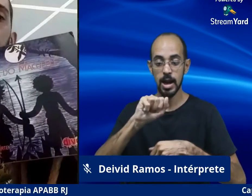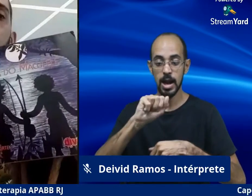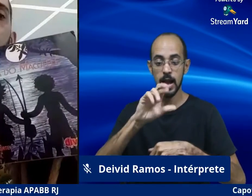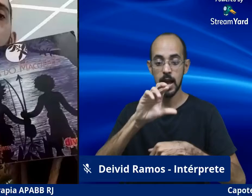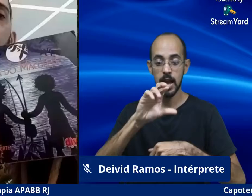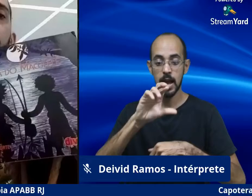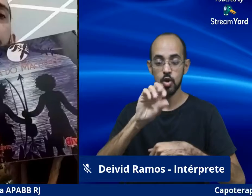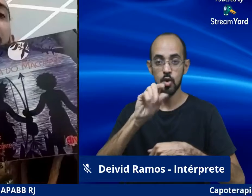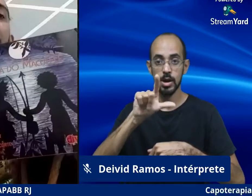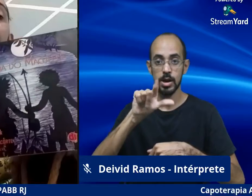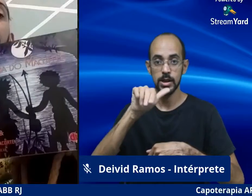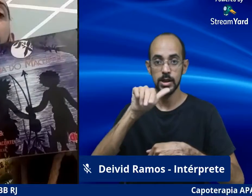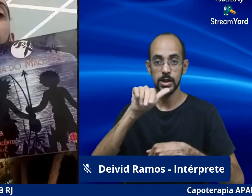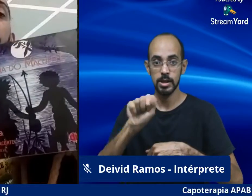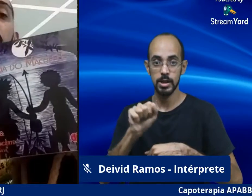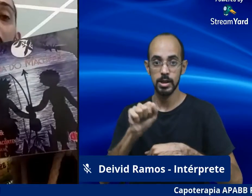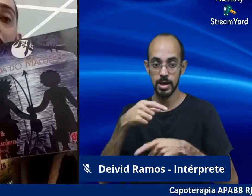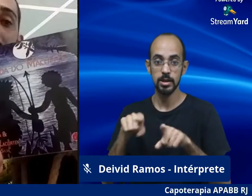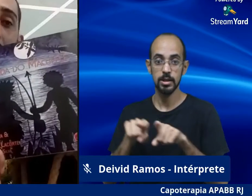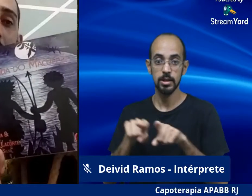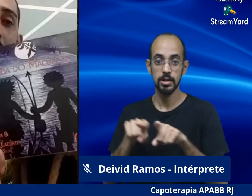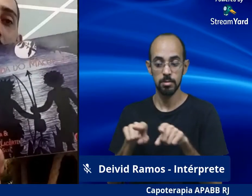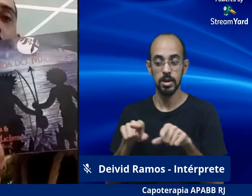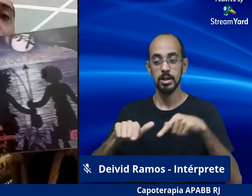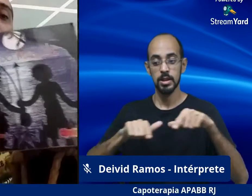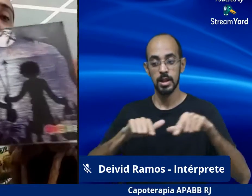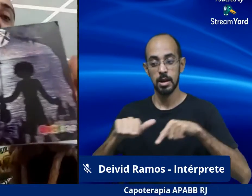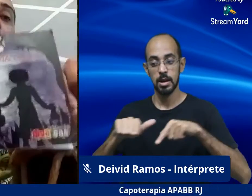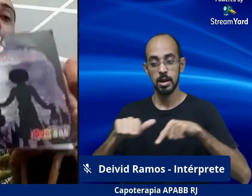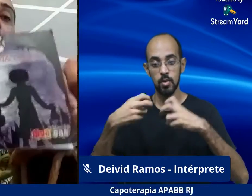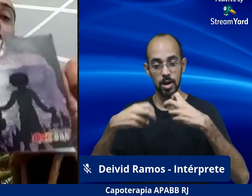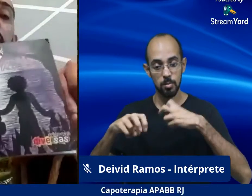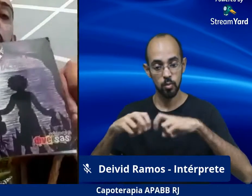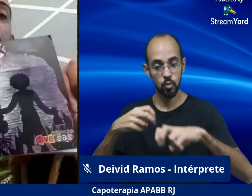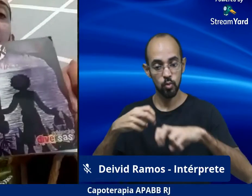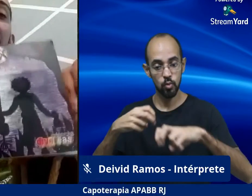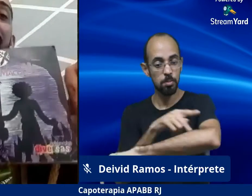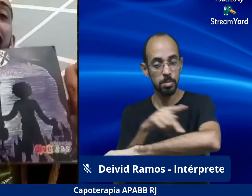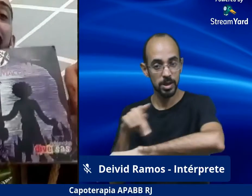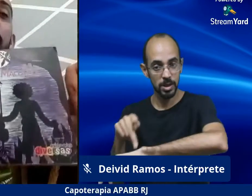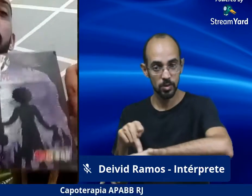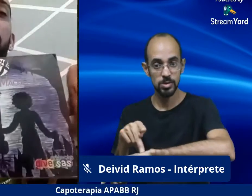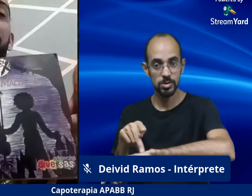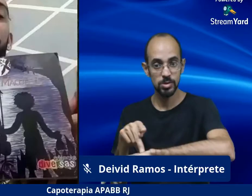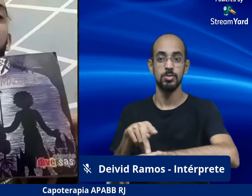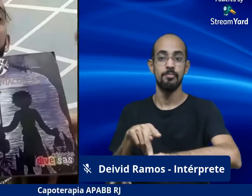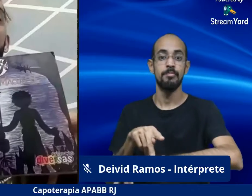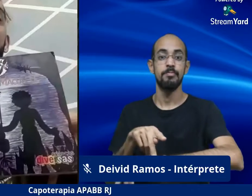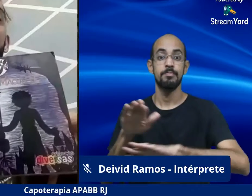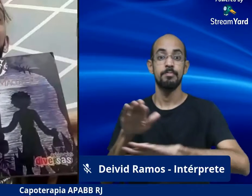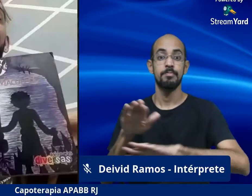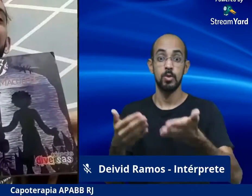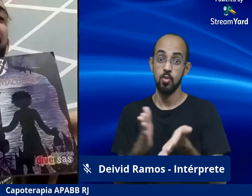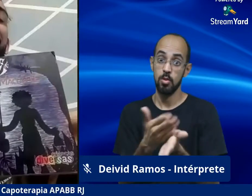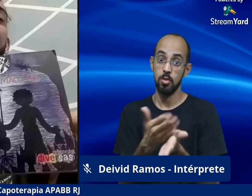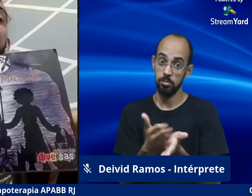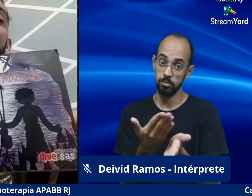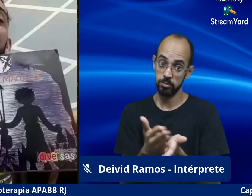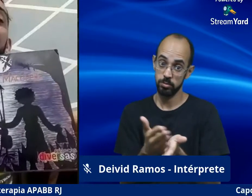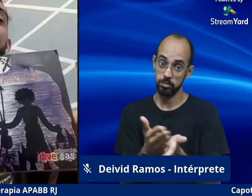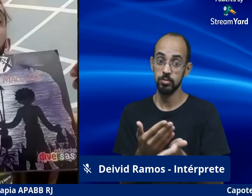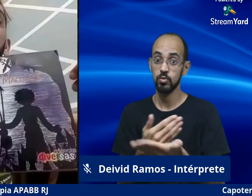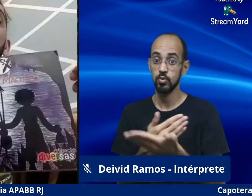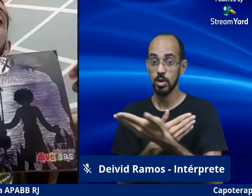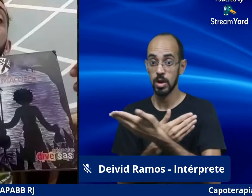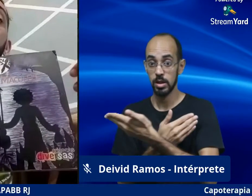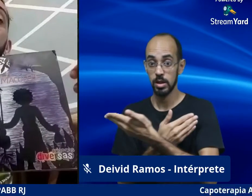Capoeira Pedagógica. Então eu vou ler esse livro, e esse livro, né, assim como as histórias cantadas,